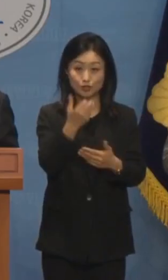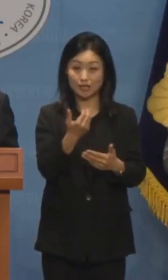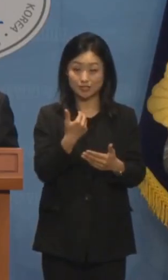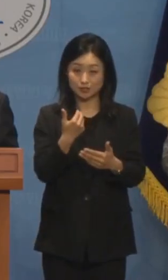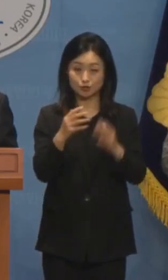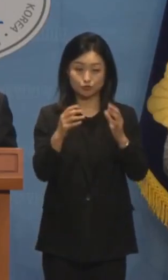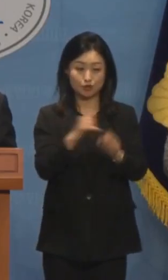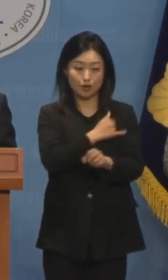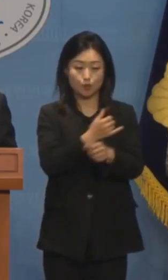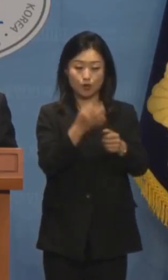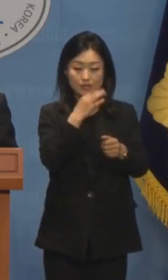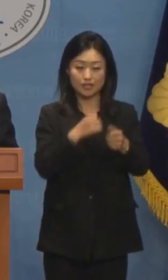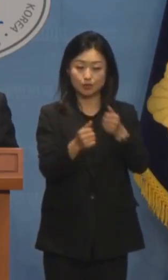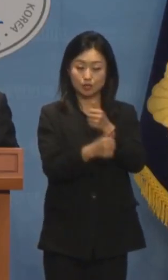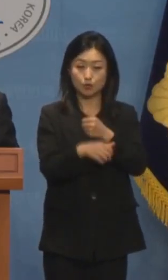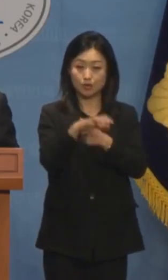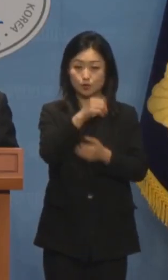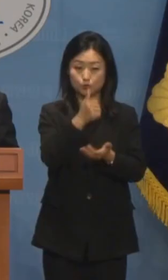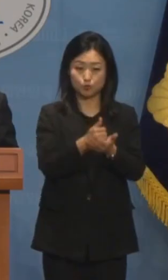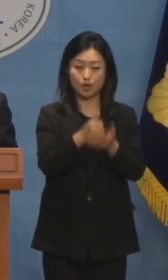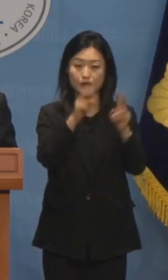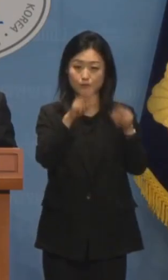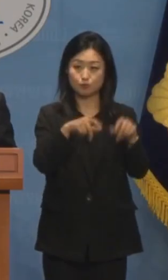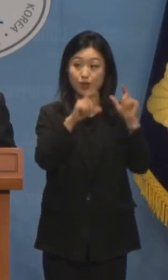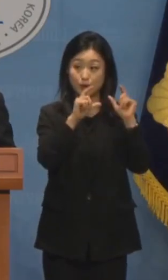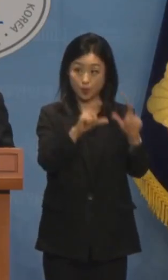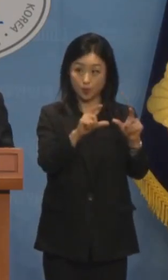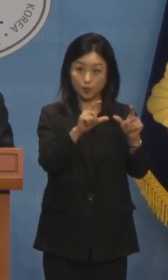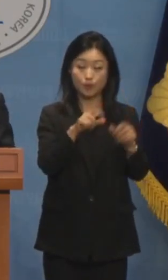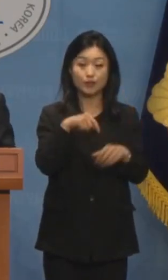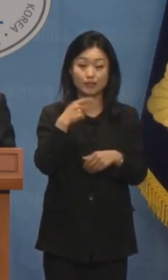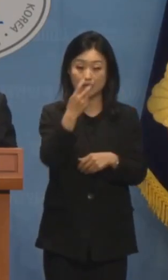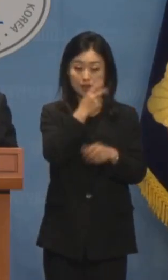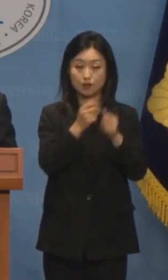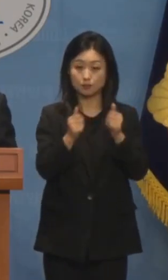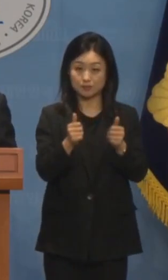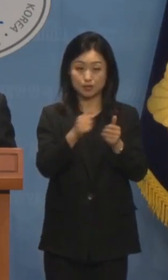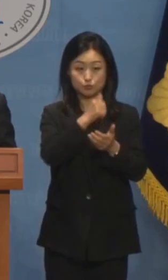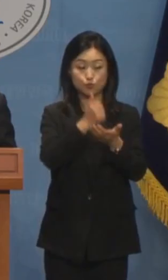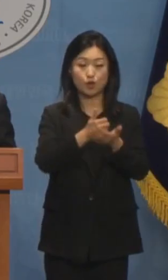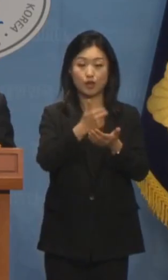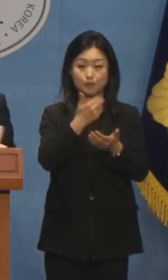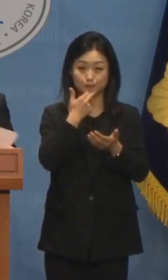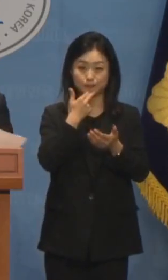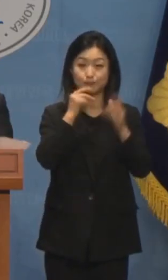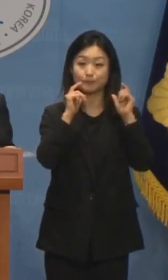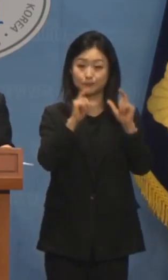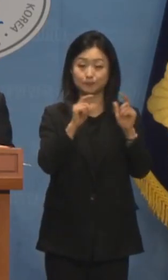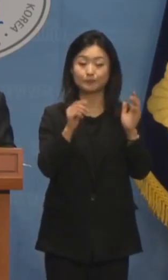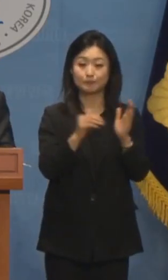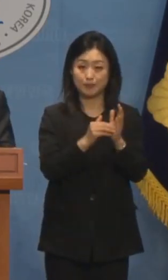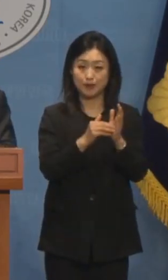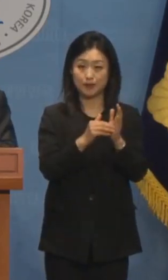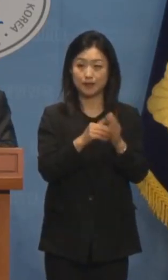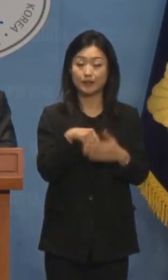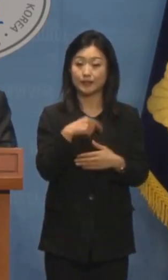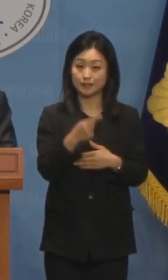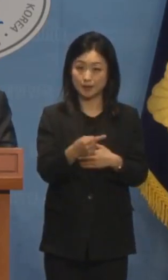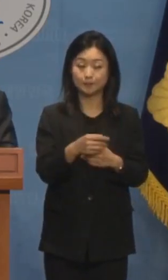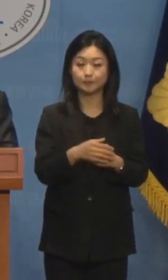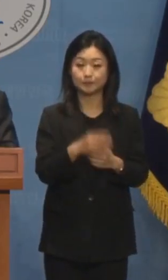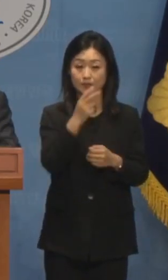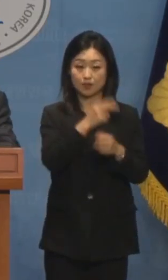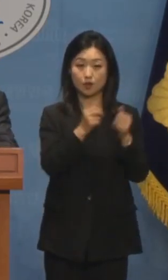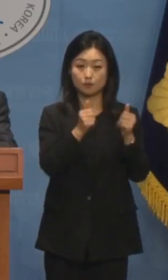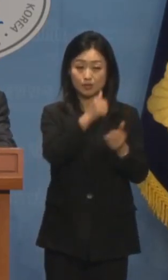회개한 논리로 사건을 무혐의 종결했고 얼마 전 검찰 또한 똑같이 확답했습니다. 그리고